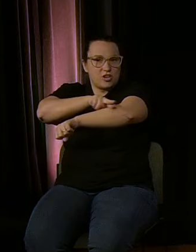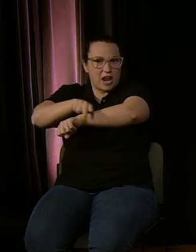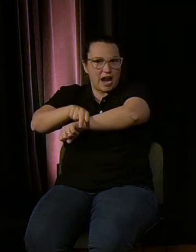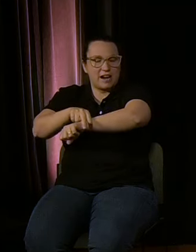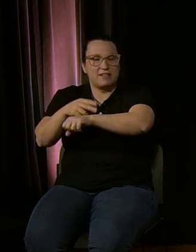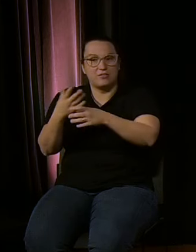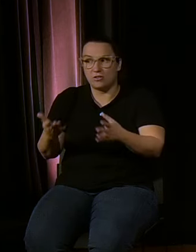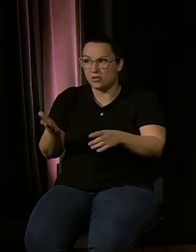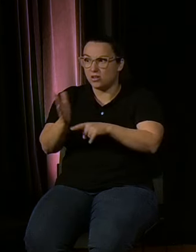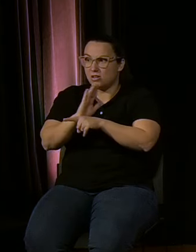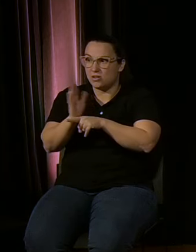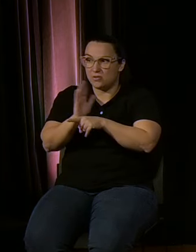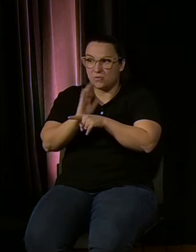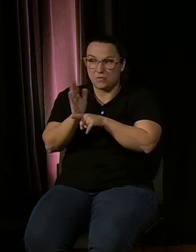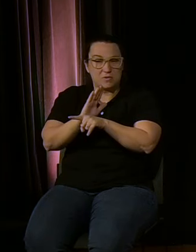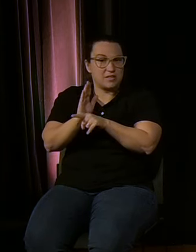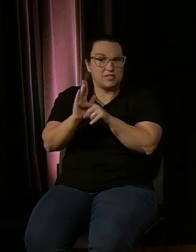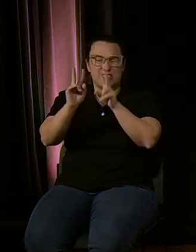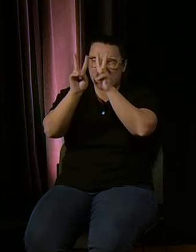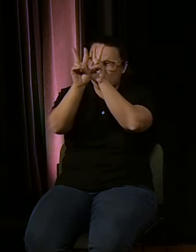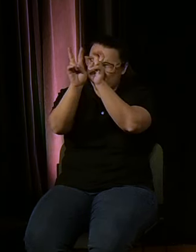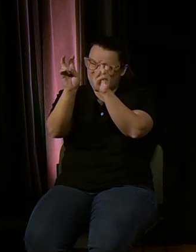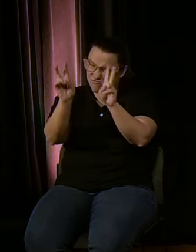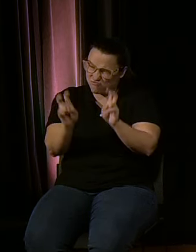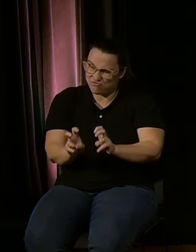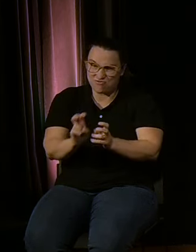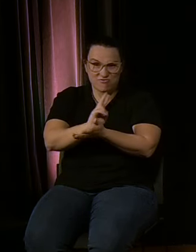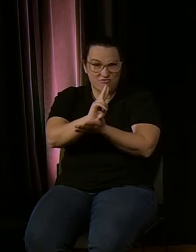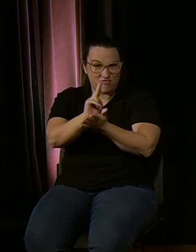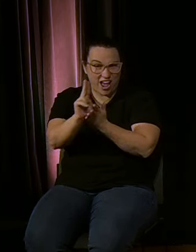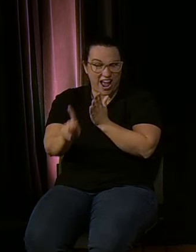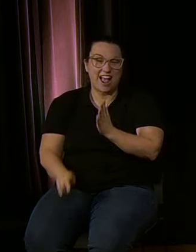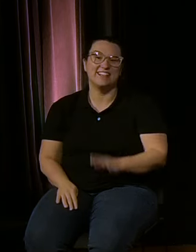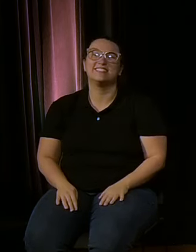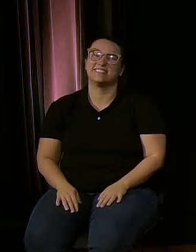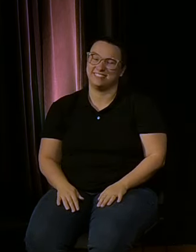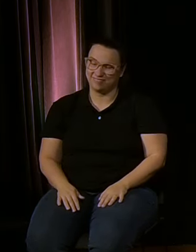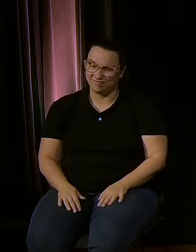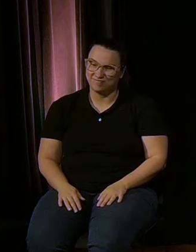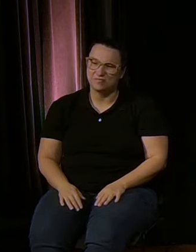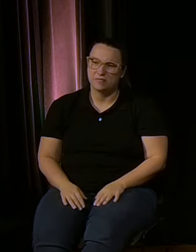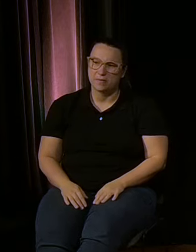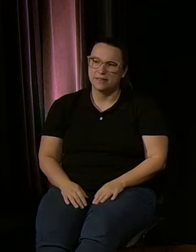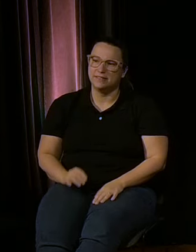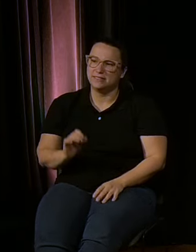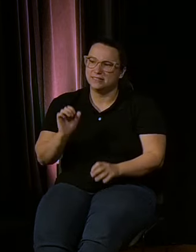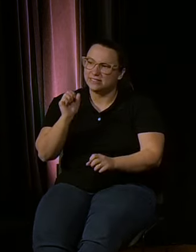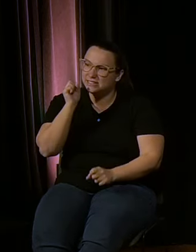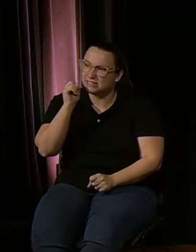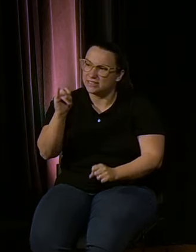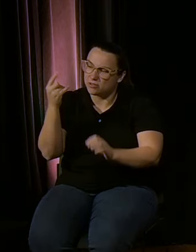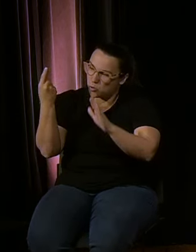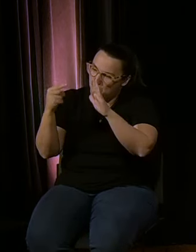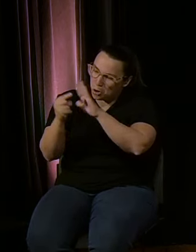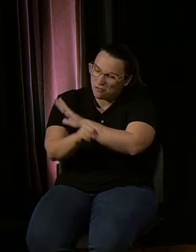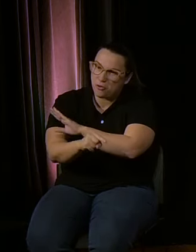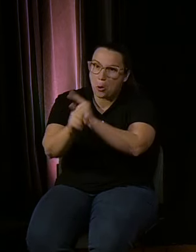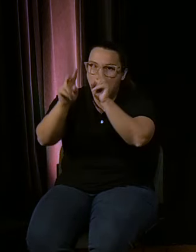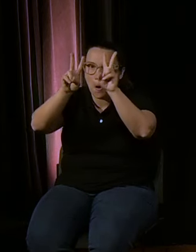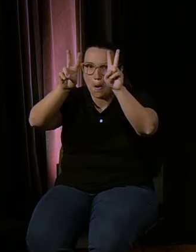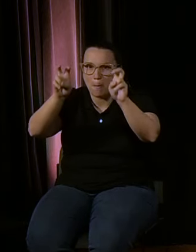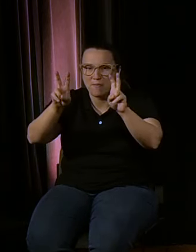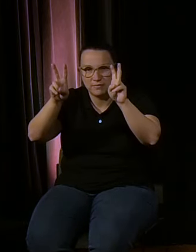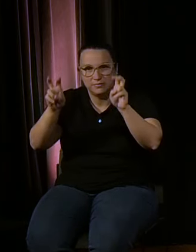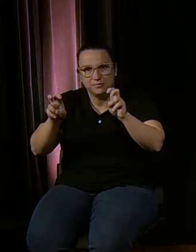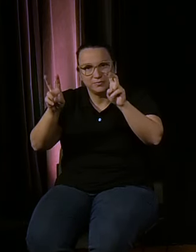Gente, esse filme dá teses. Sim. Isso que ele falou. Se vocês forem atrás profundamente dessas